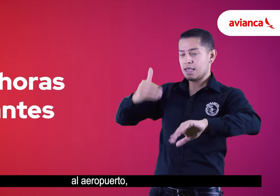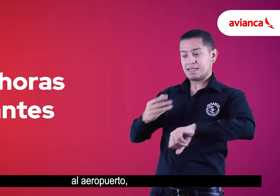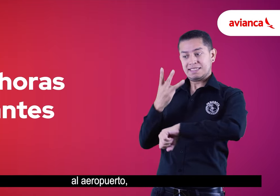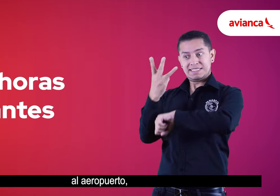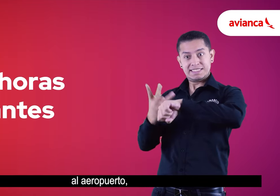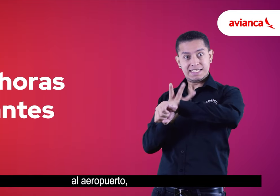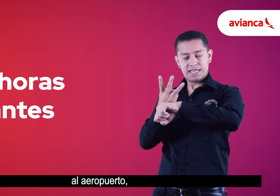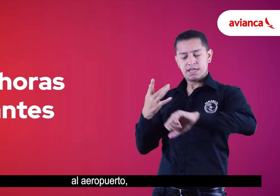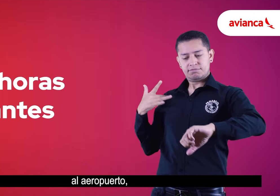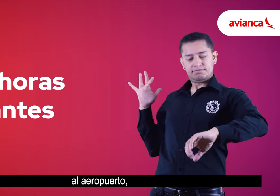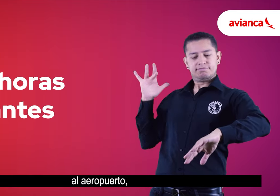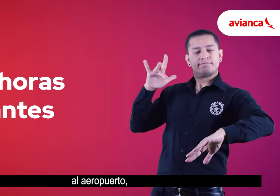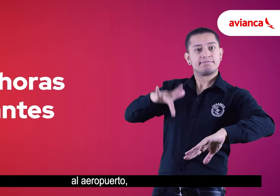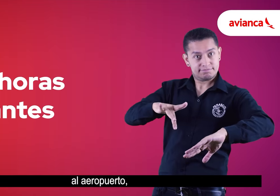aeropuerto.